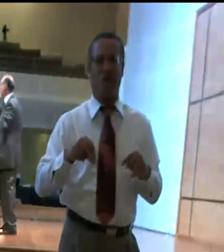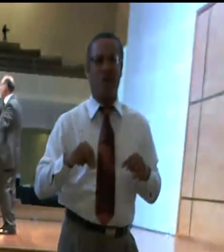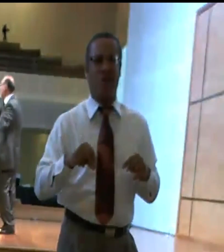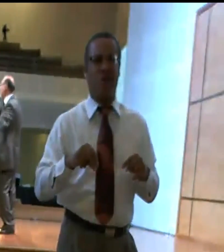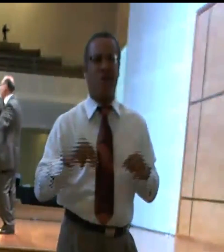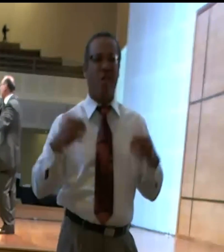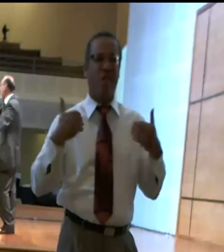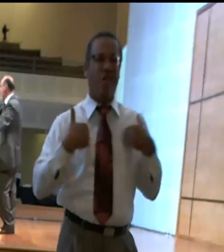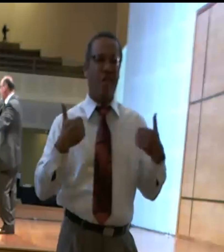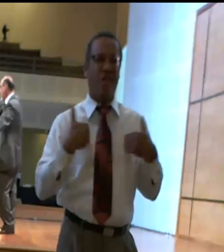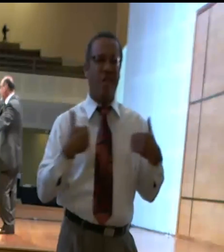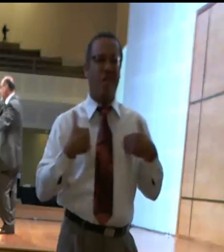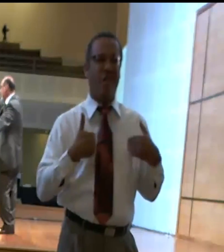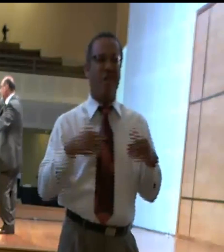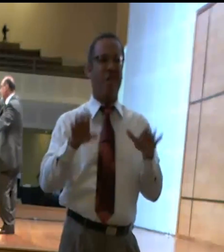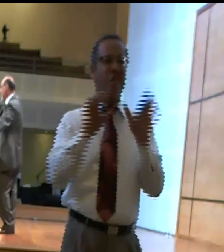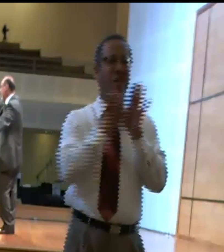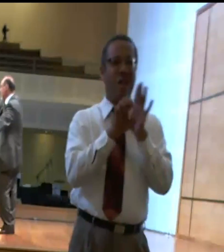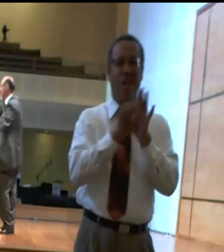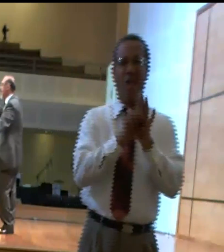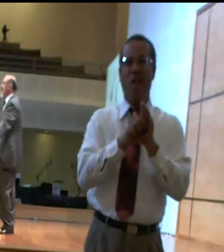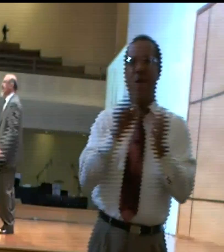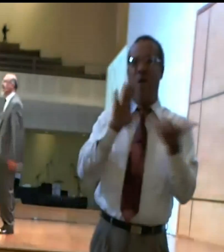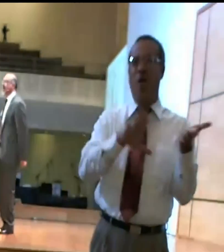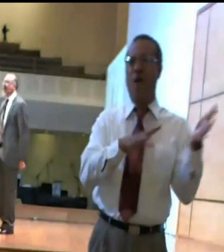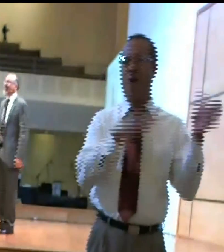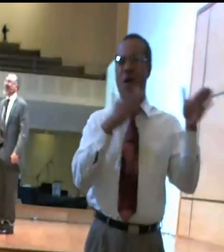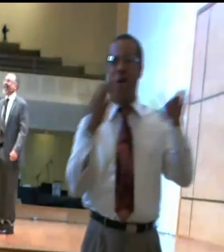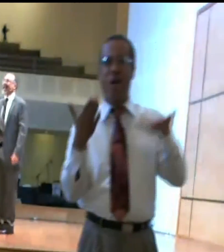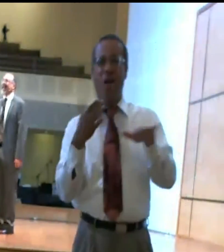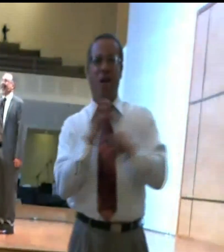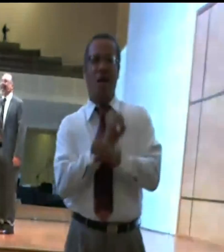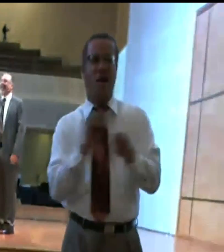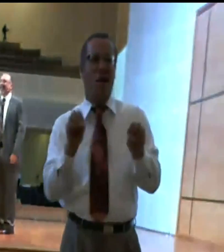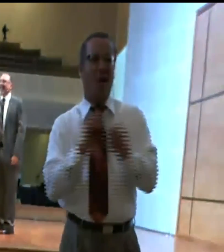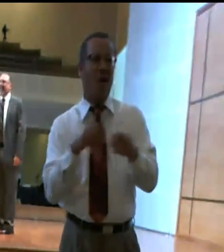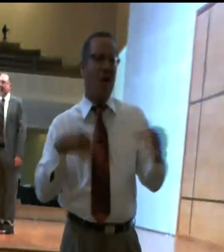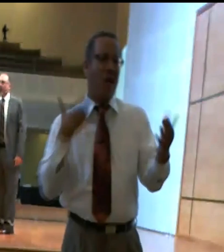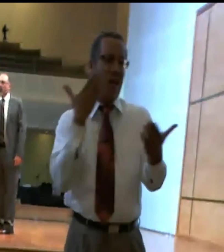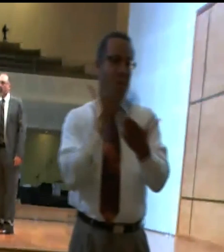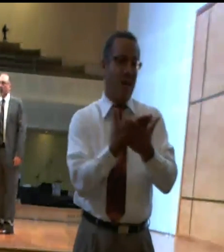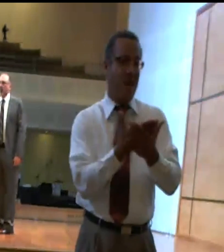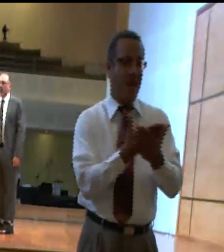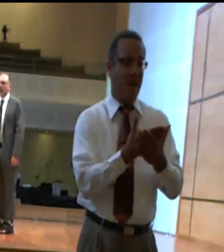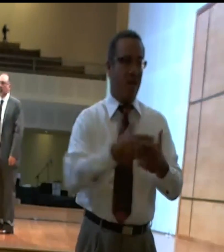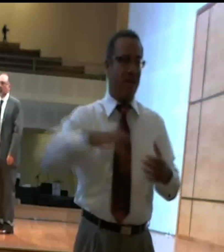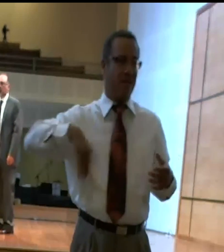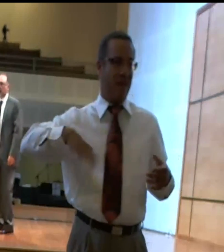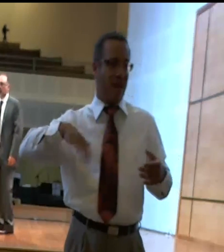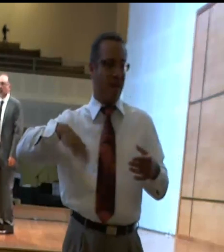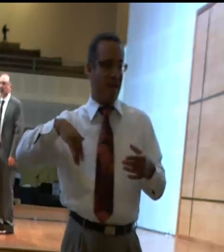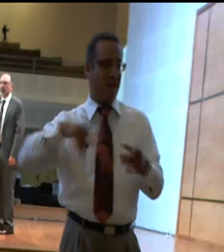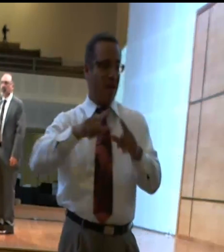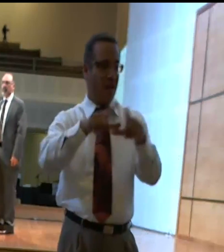pero todos tenemos una cita con la muerte. Y nadie llegará tarde a esa cita ni por un segundo.